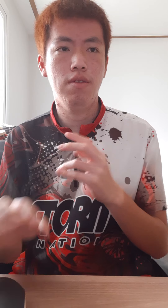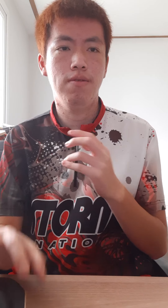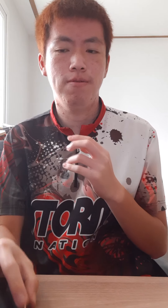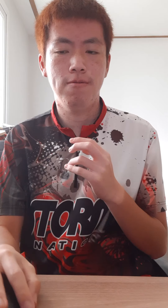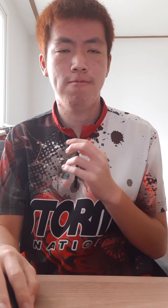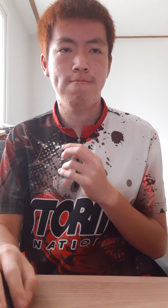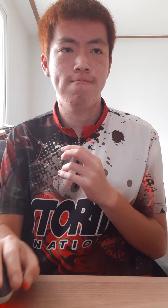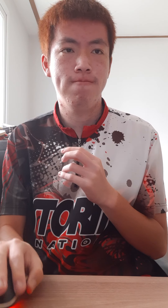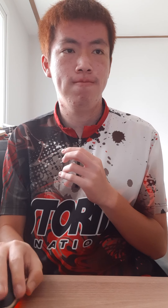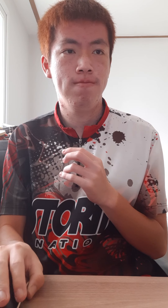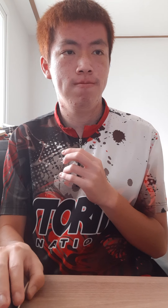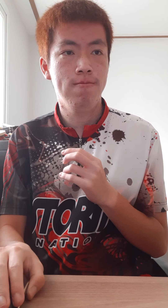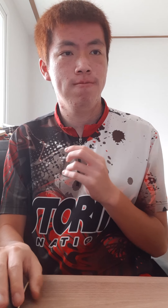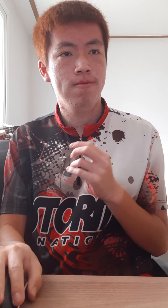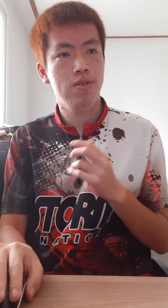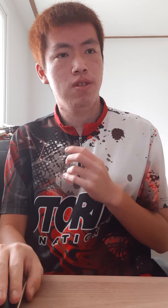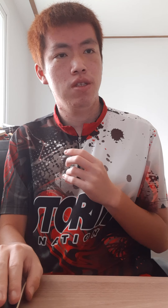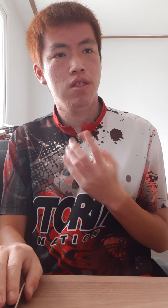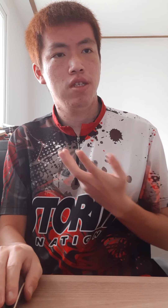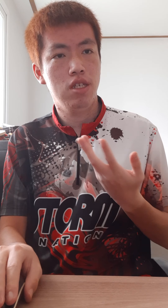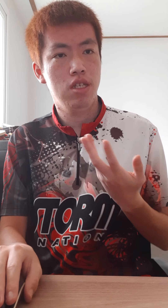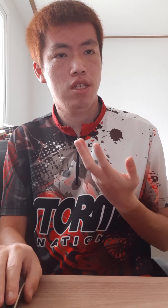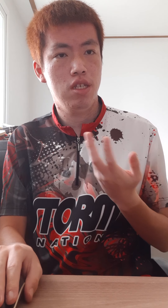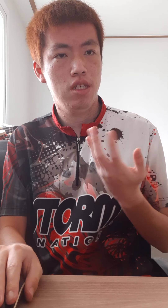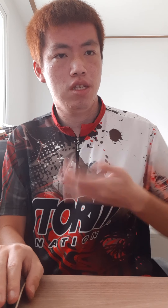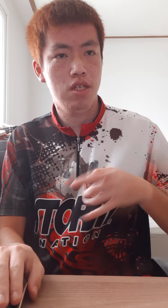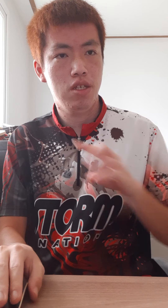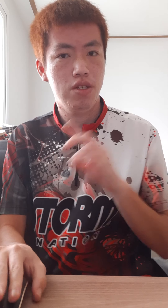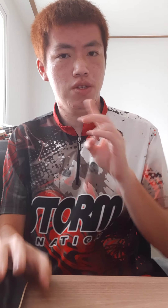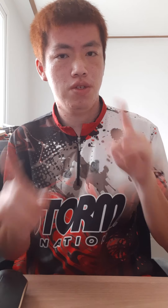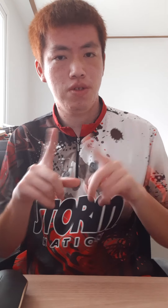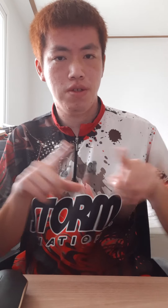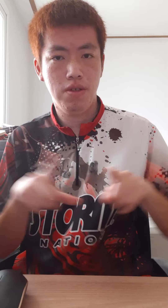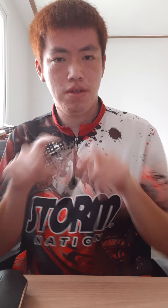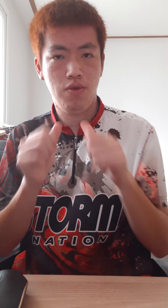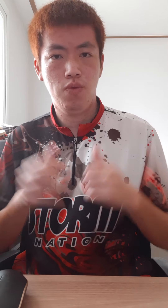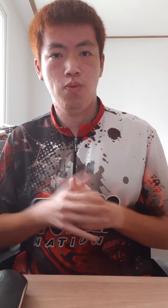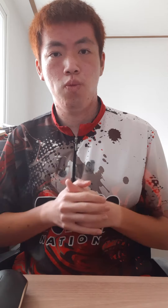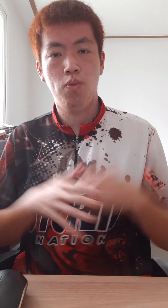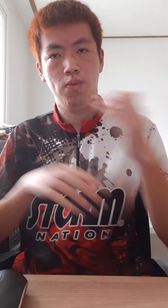현장입니다. 이번 행사는 장애인의 미디어 접근성을 높이기 위해 마련됐습니다.